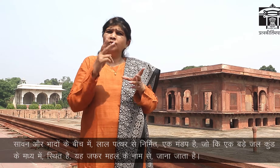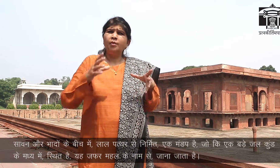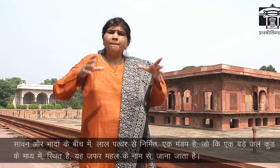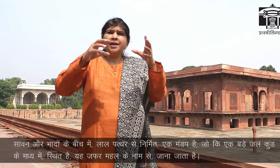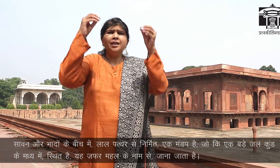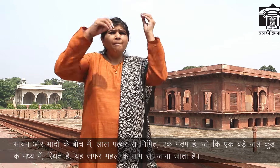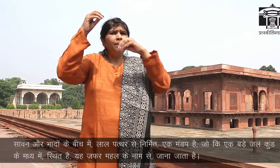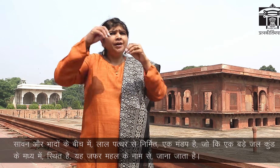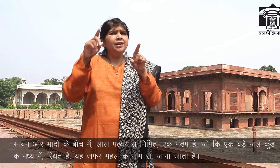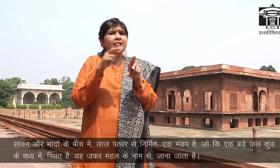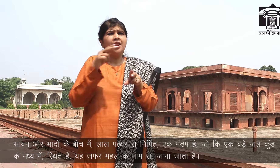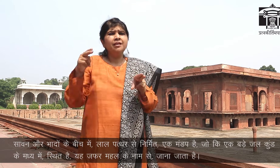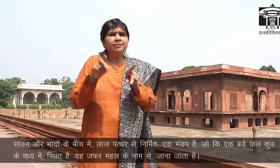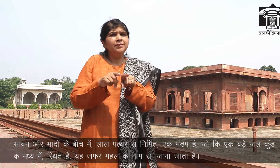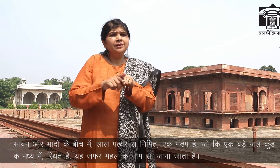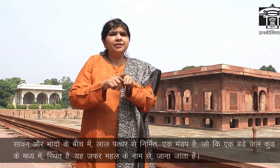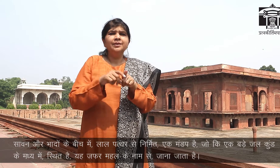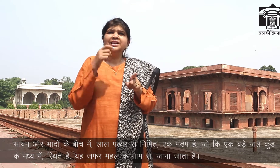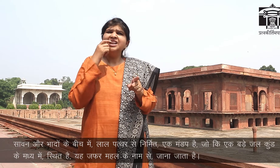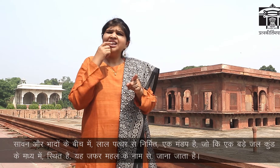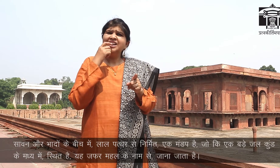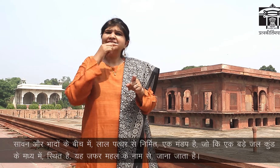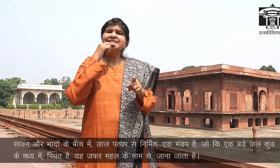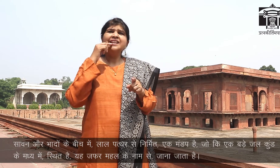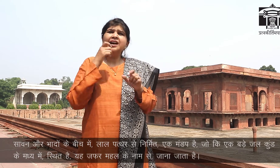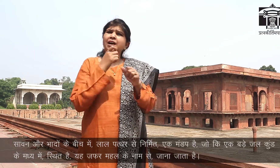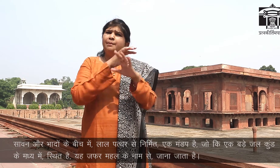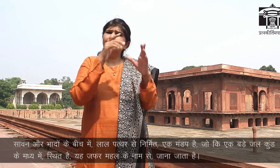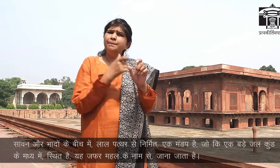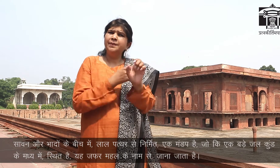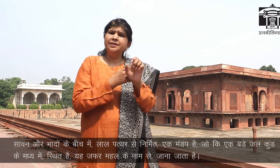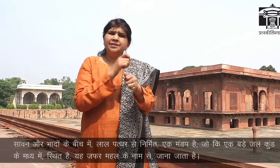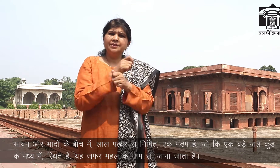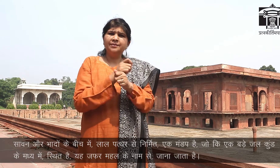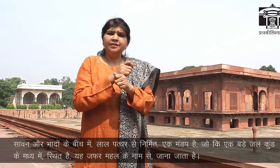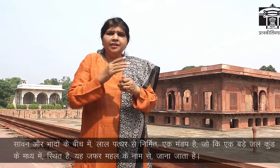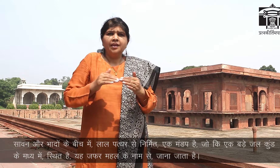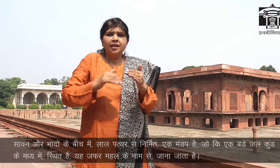लाल पत्थर से निर्मित एक मंडप है, जो कि एक बड़े जलकुंड के मध्य में स्थित है।